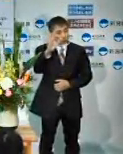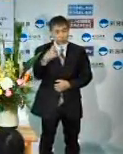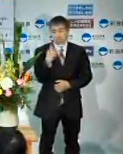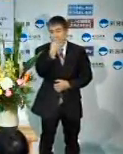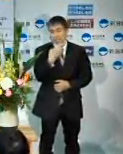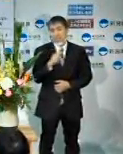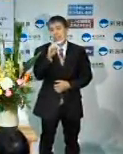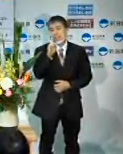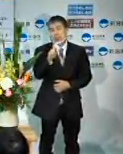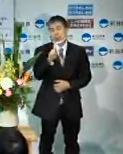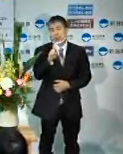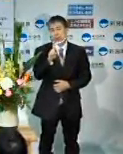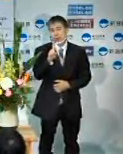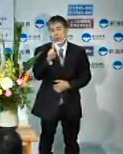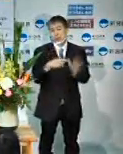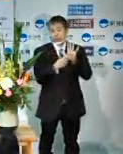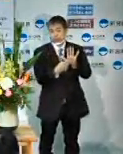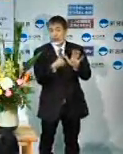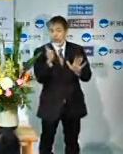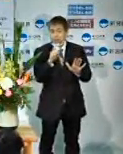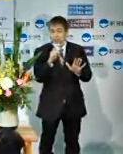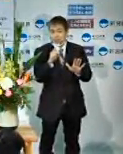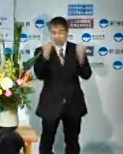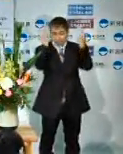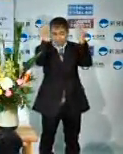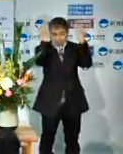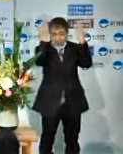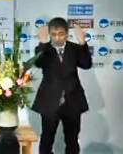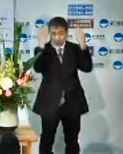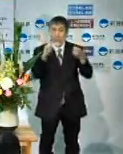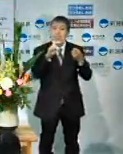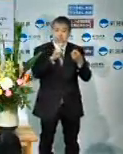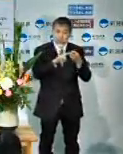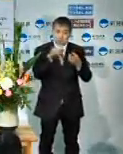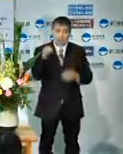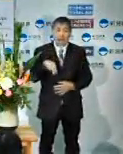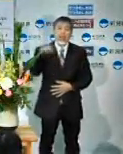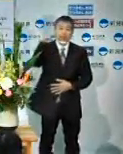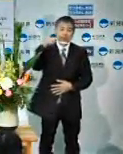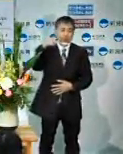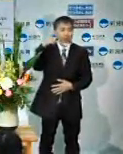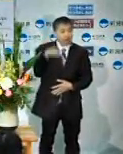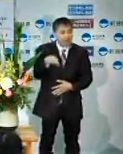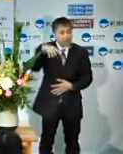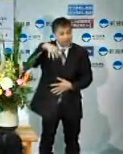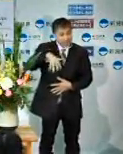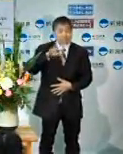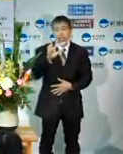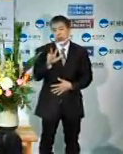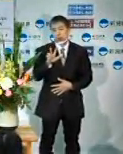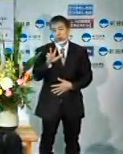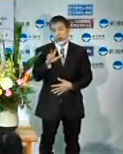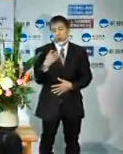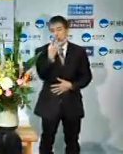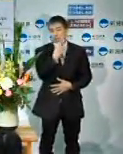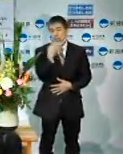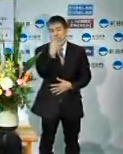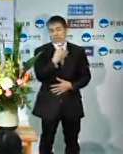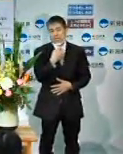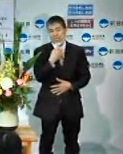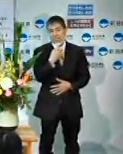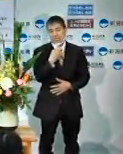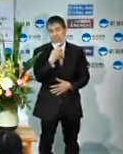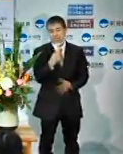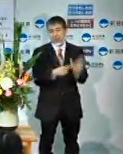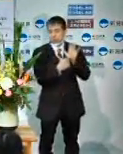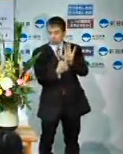文字で表せば、まあ、脅しにかけて、まあ、跳ねるという字を当てるということを申